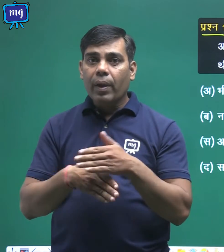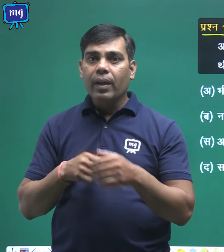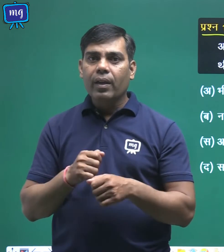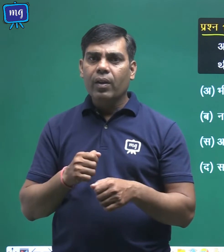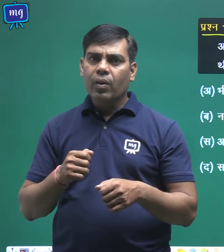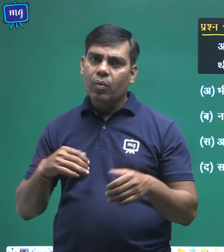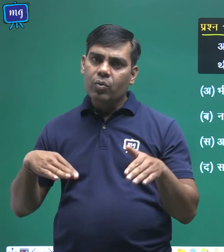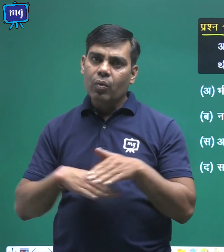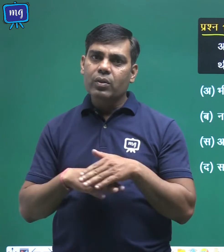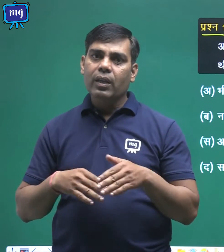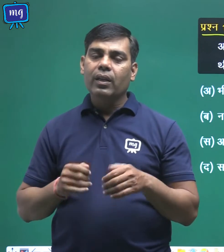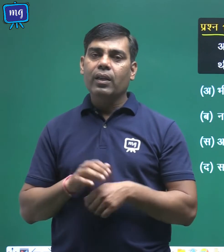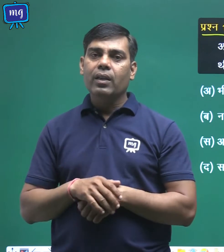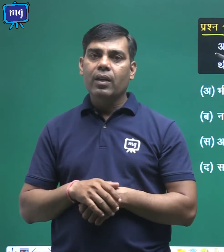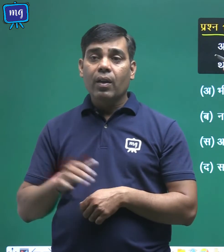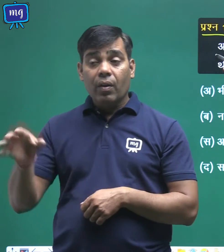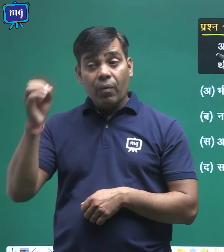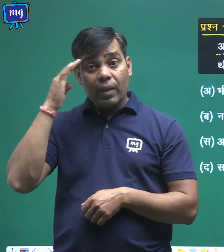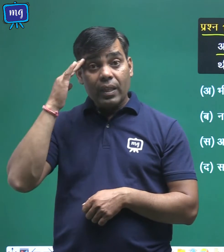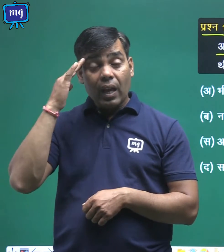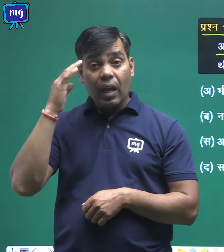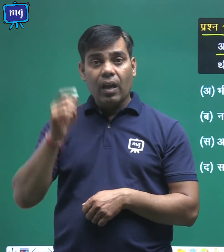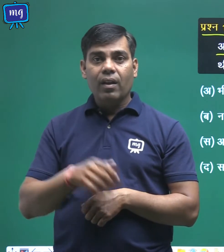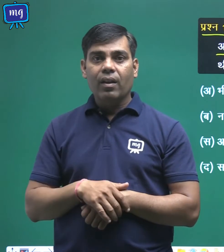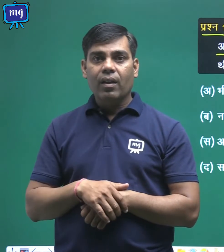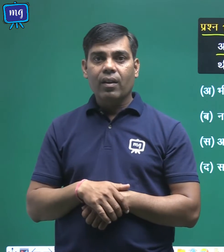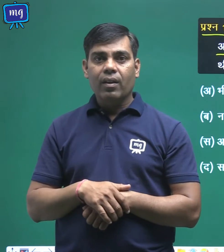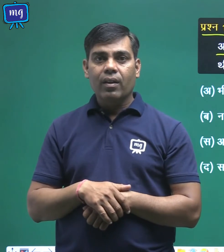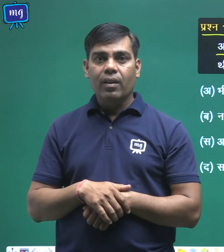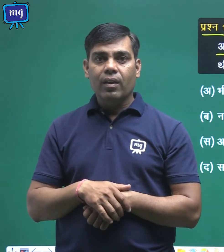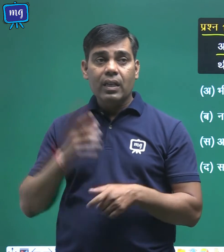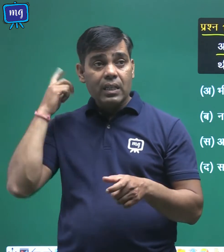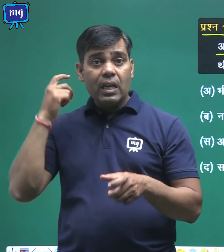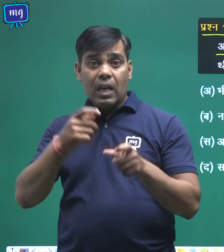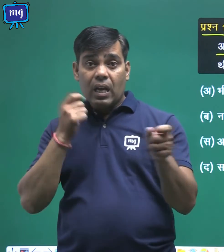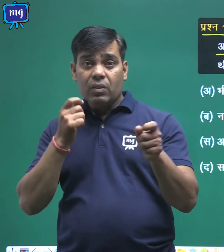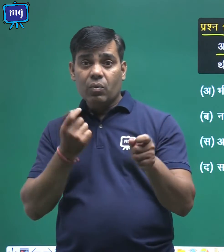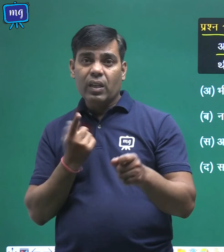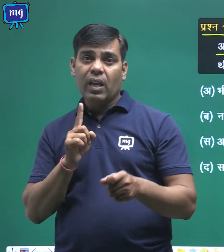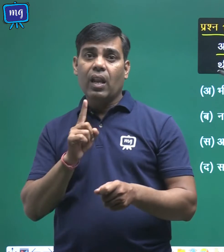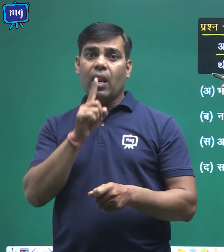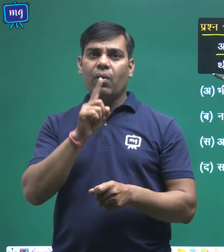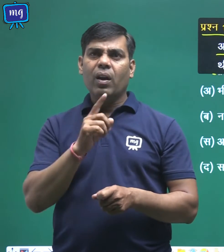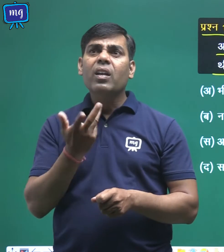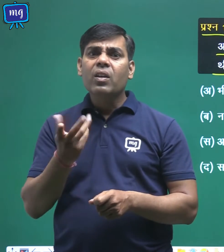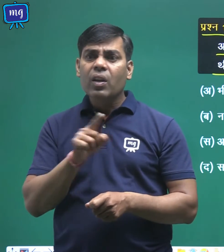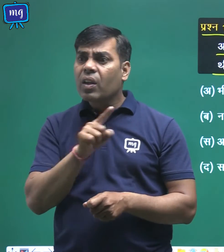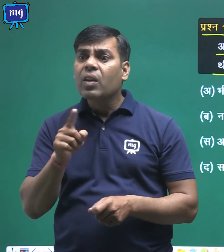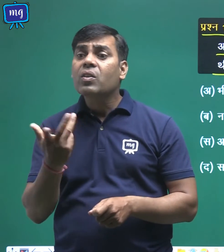की विद्या अर्जुन के अलावा किसको आती